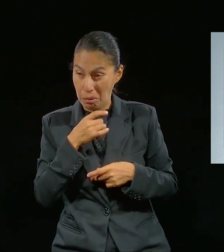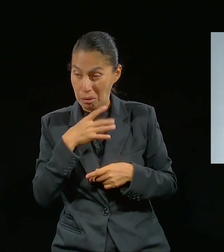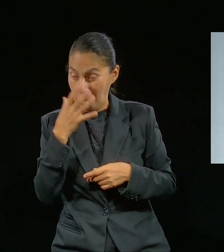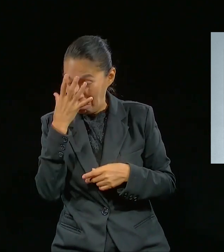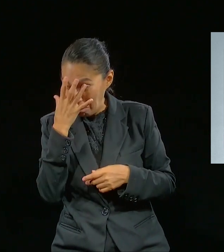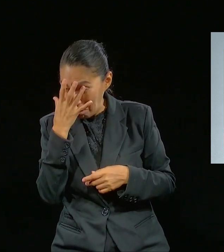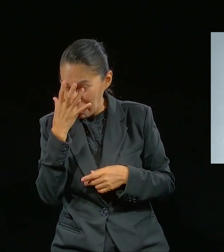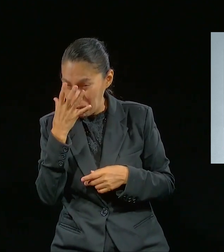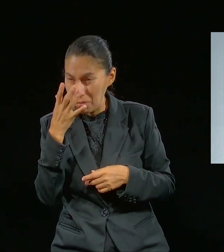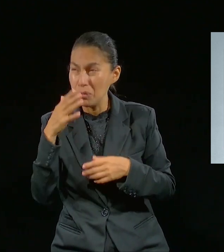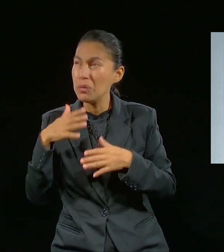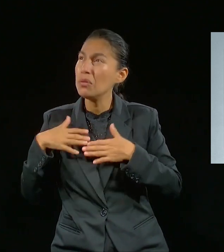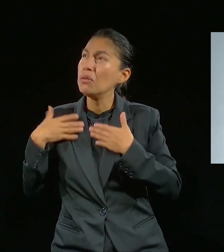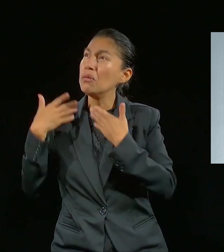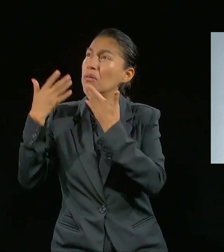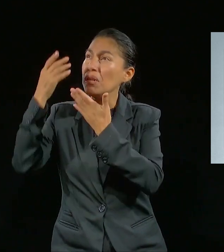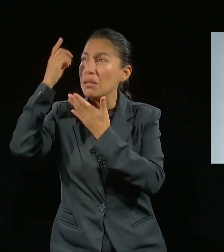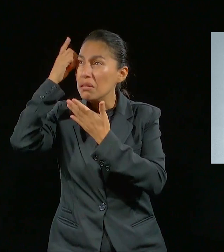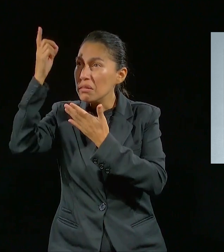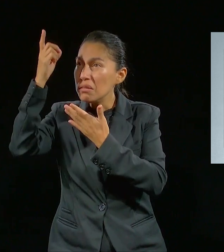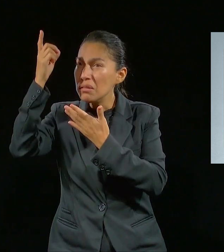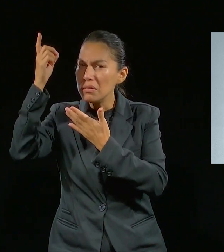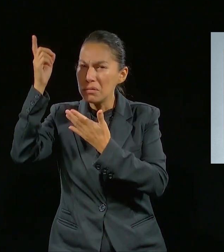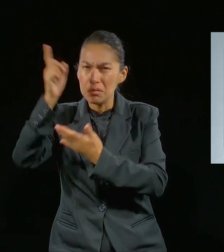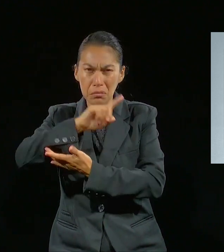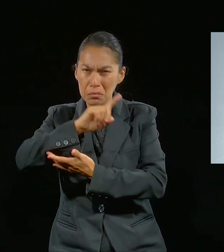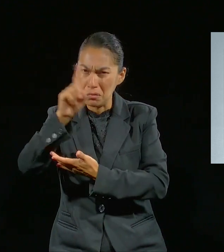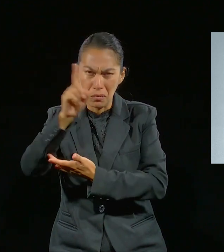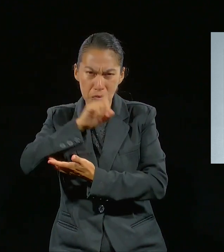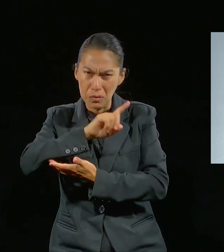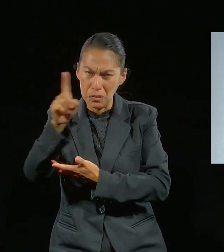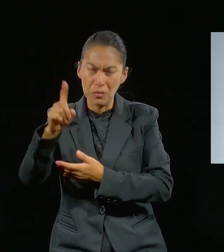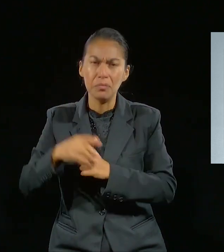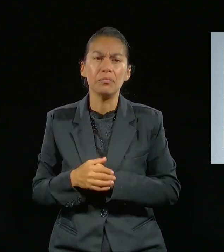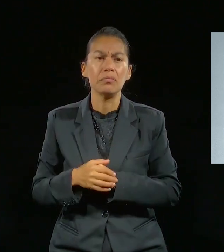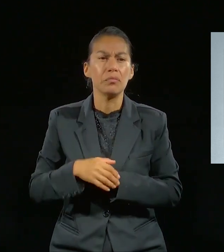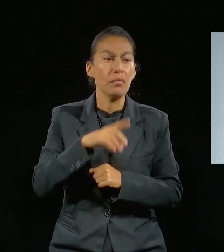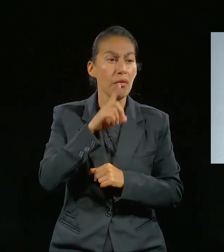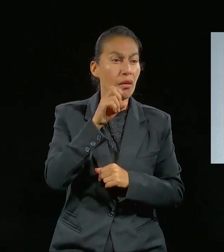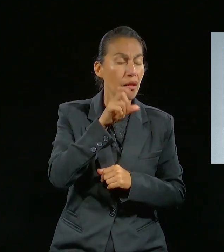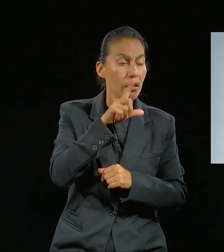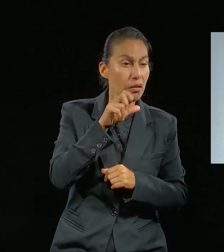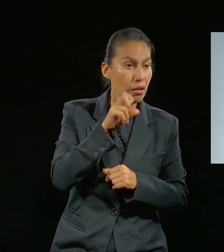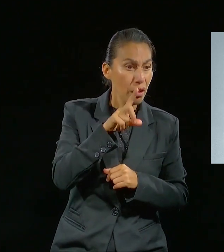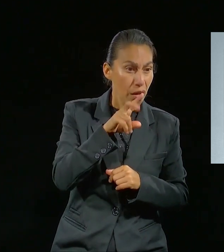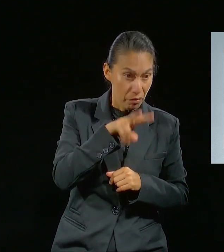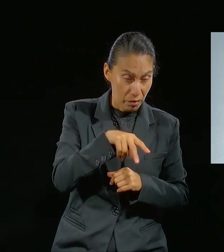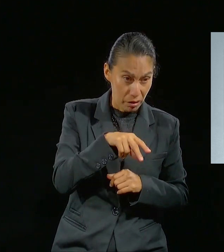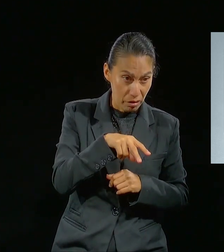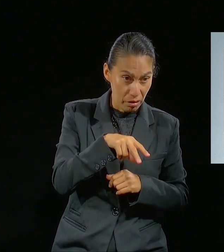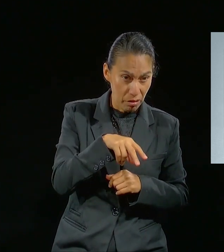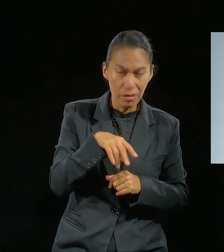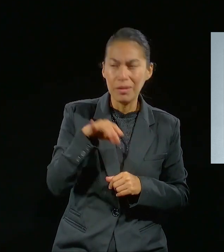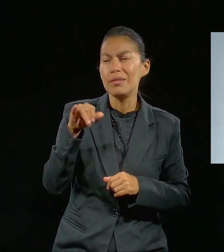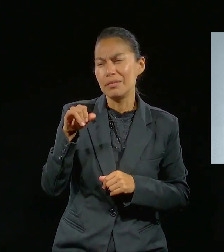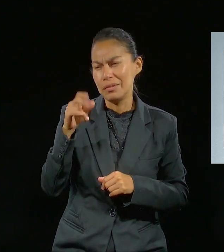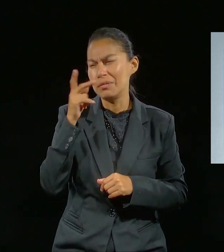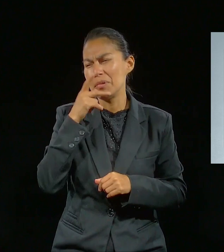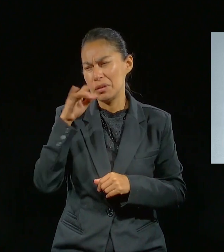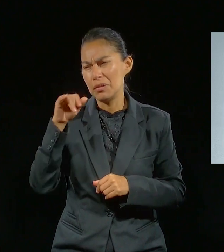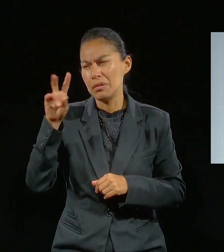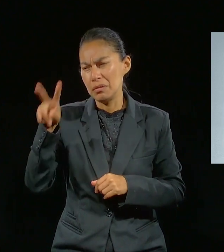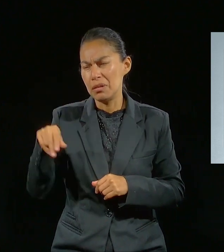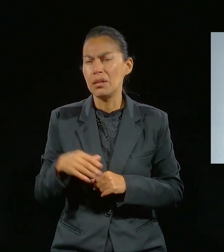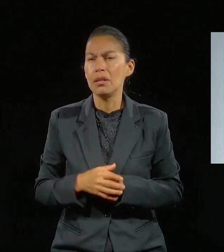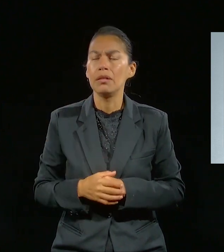avergonzado si confía en Dios. ¿No es así, Dalila?